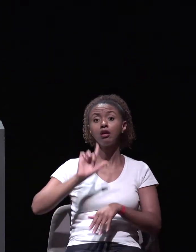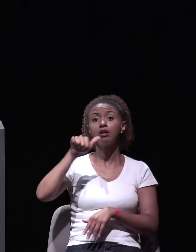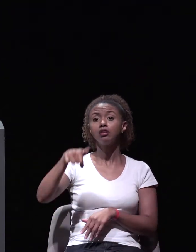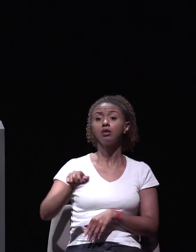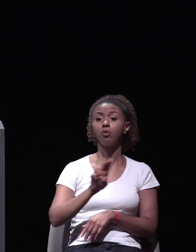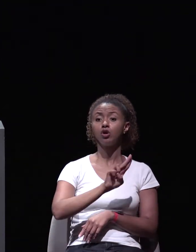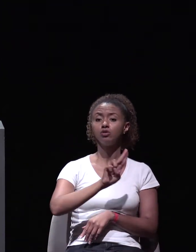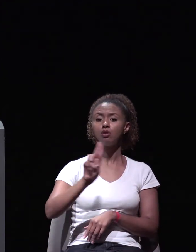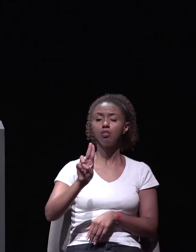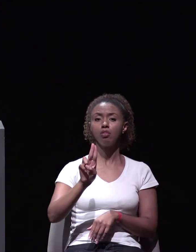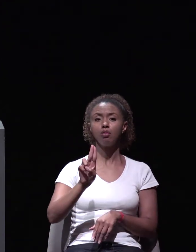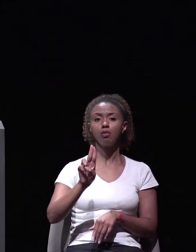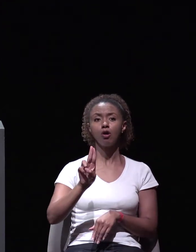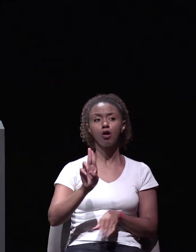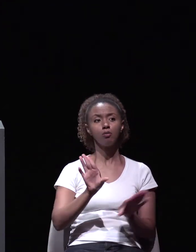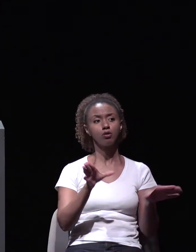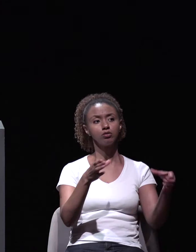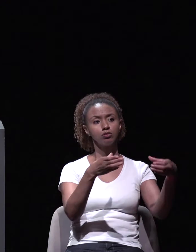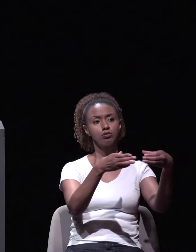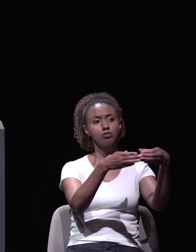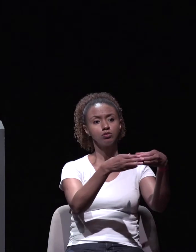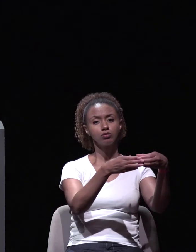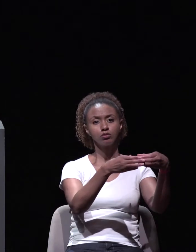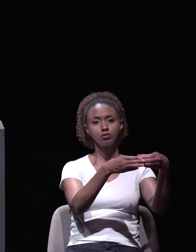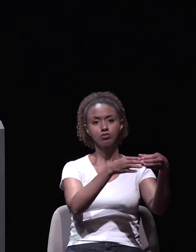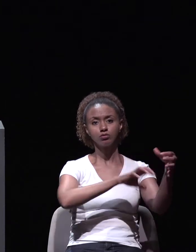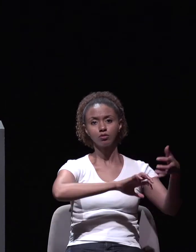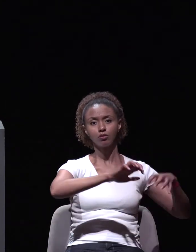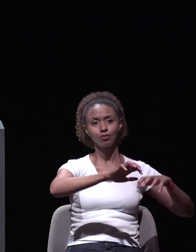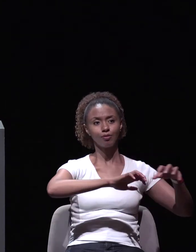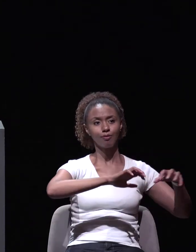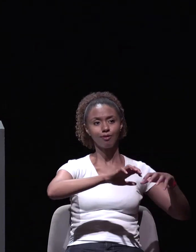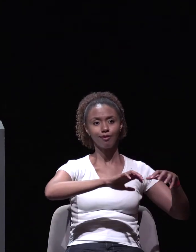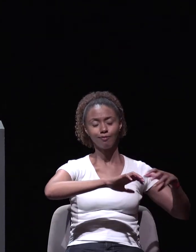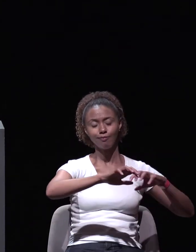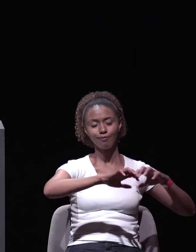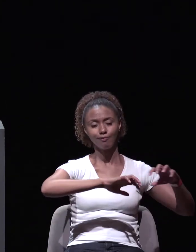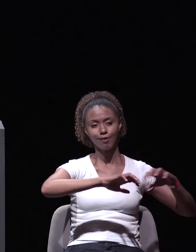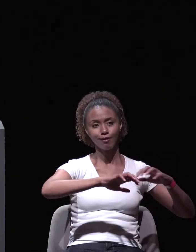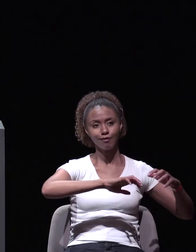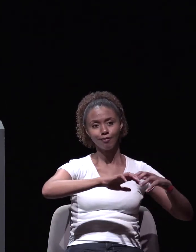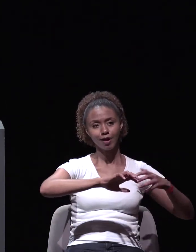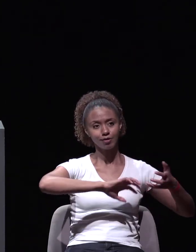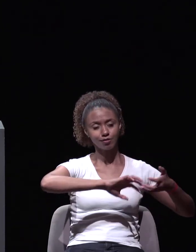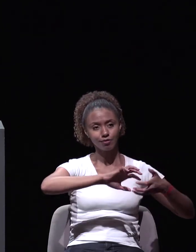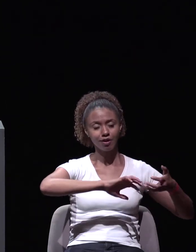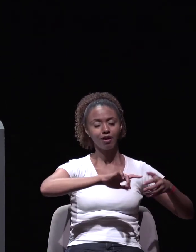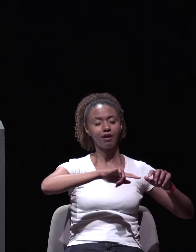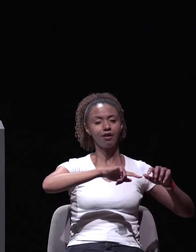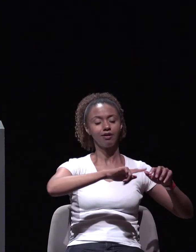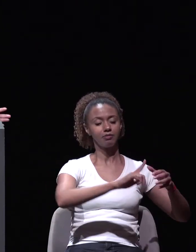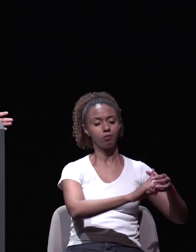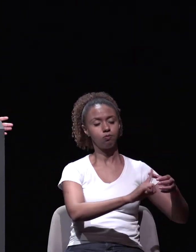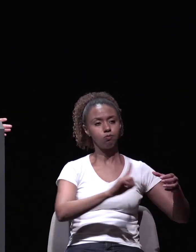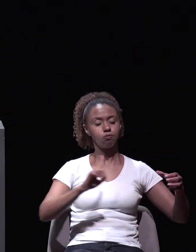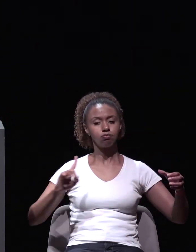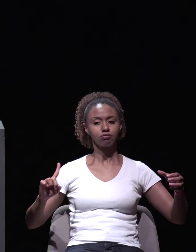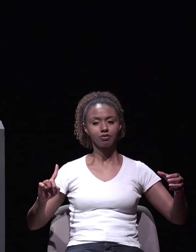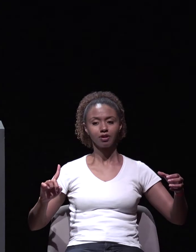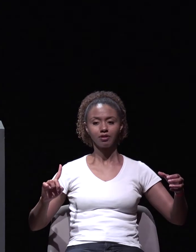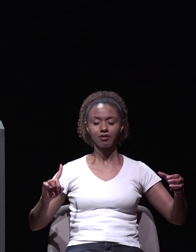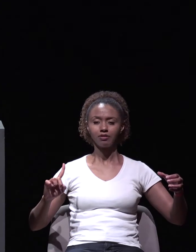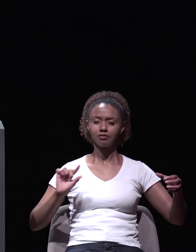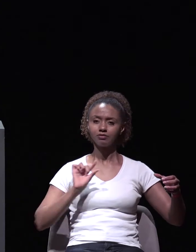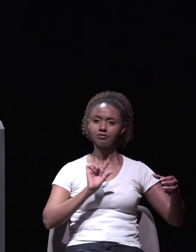ficando mais afastado da historiografia do movimento, né? O Norman Lewis tinha participado